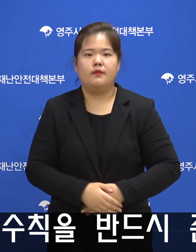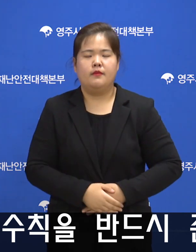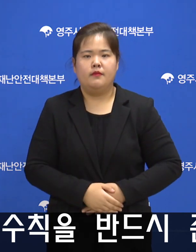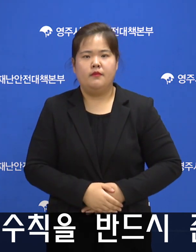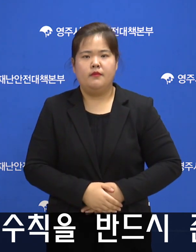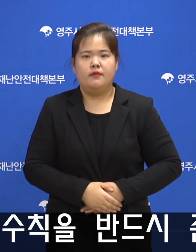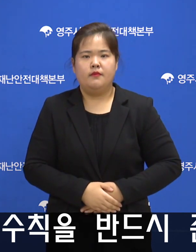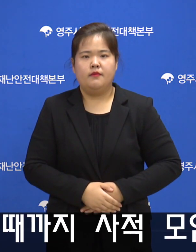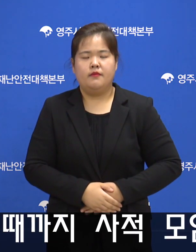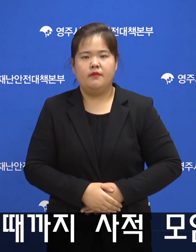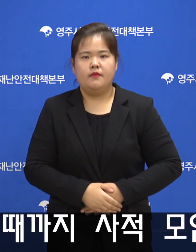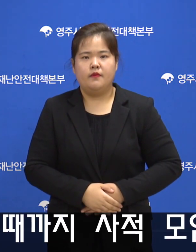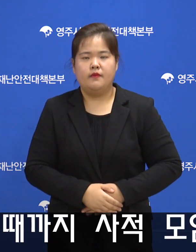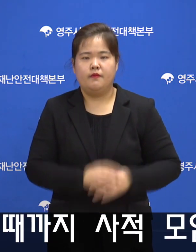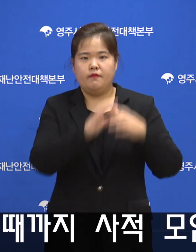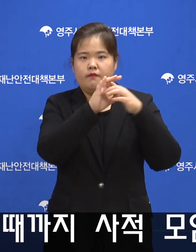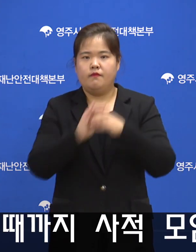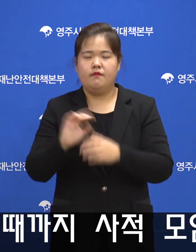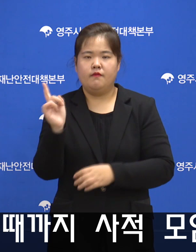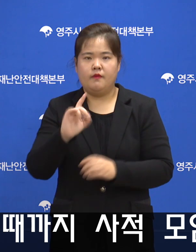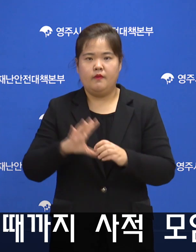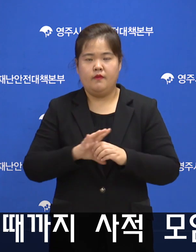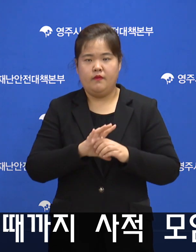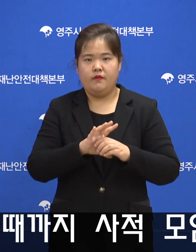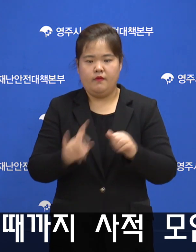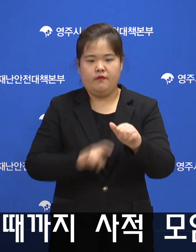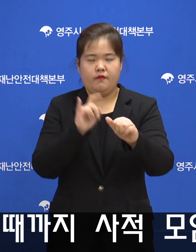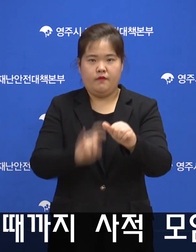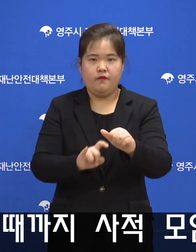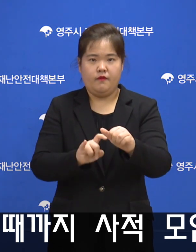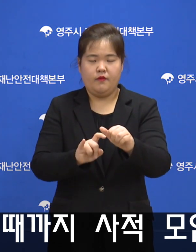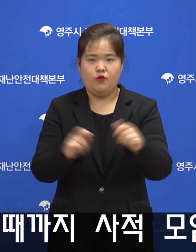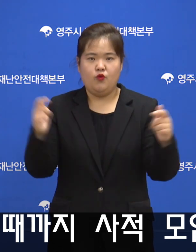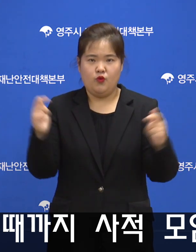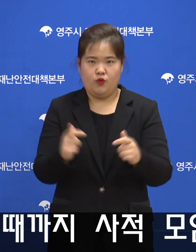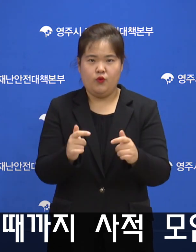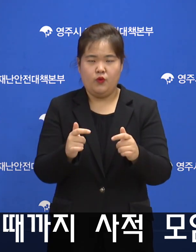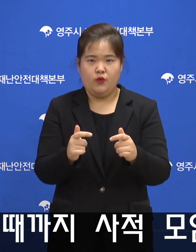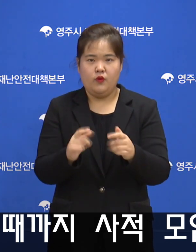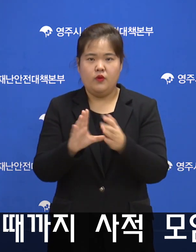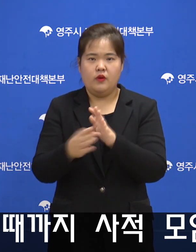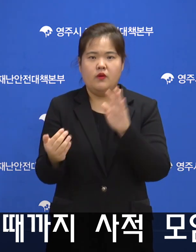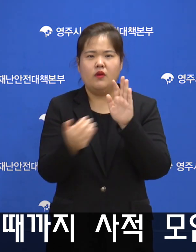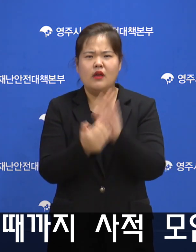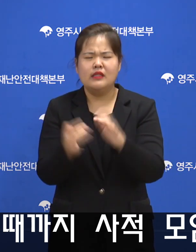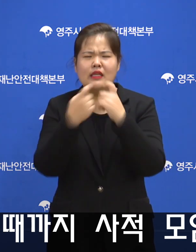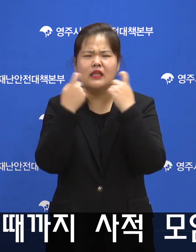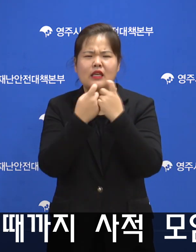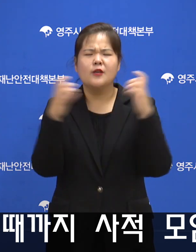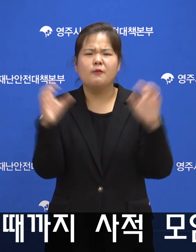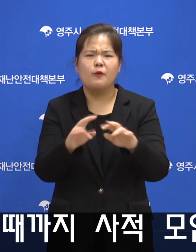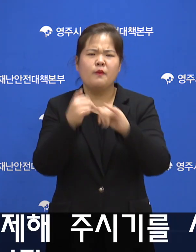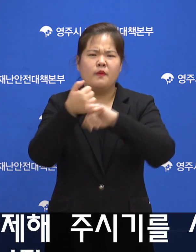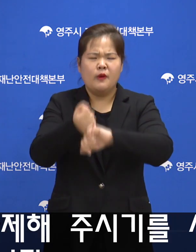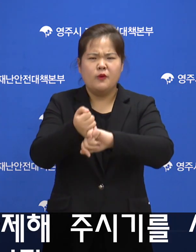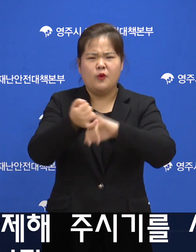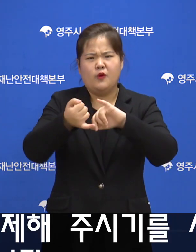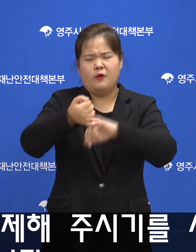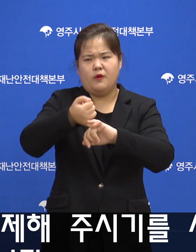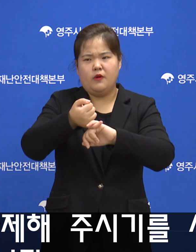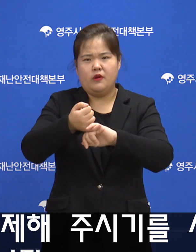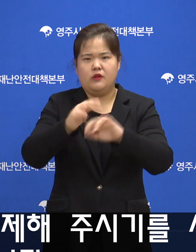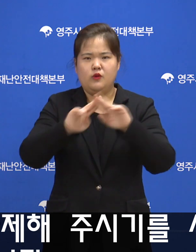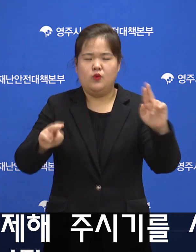부탁드립니다. 아울러 확진자가 줄어들 때까지 사적 모임이나 약속은 모두 취소해 주시고